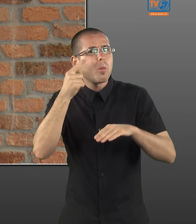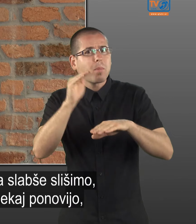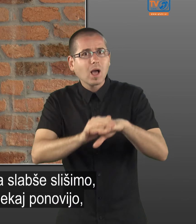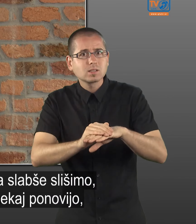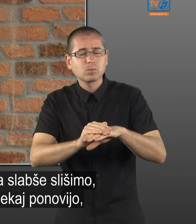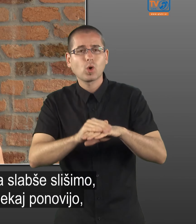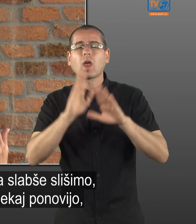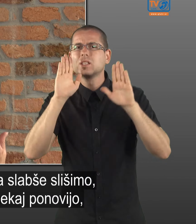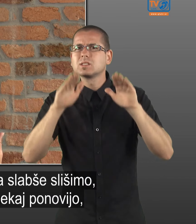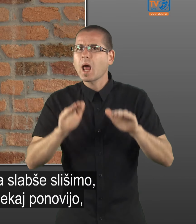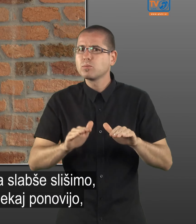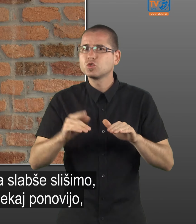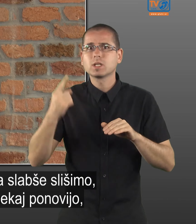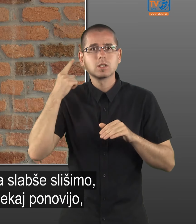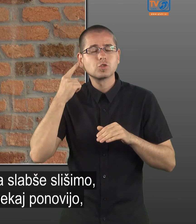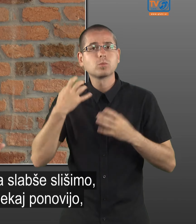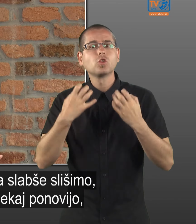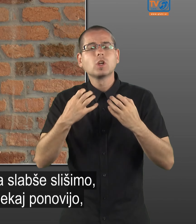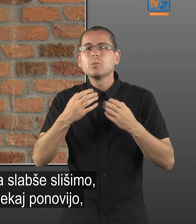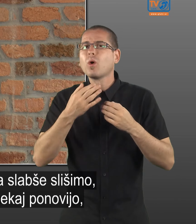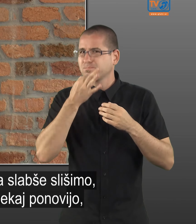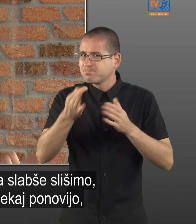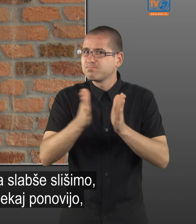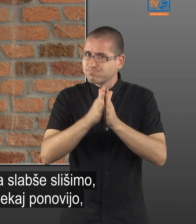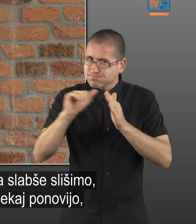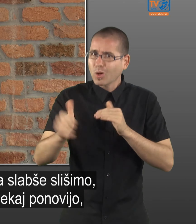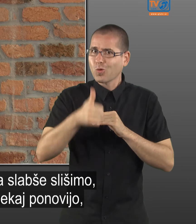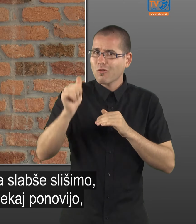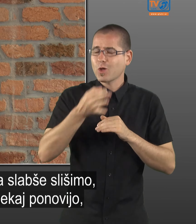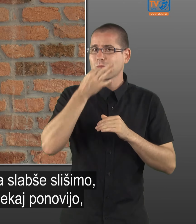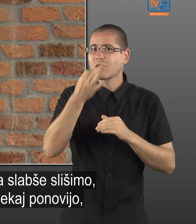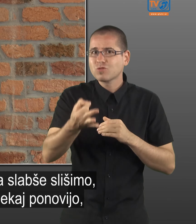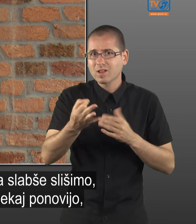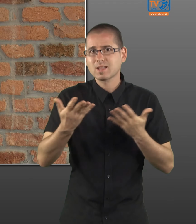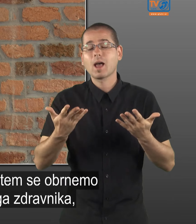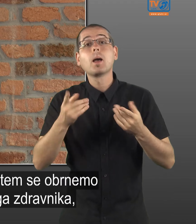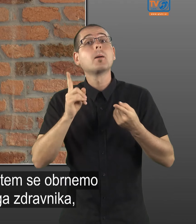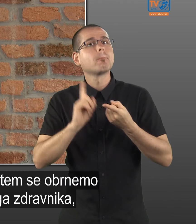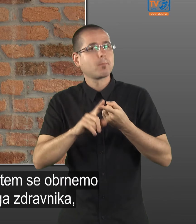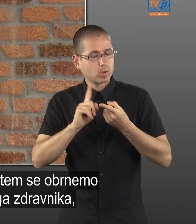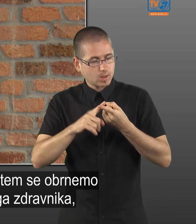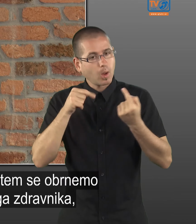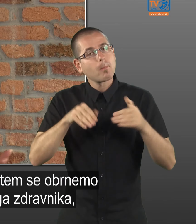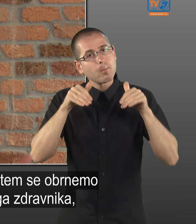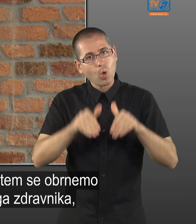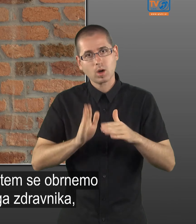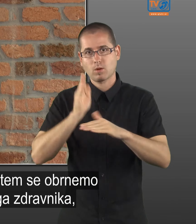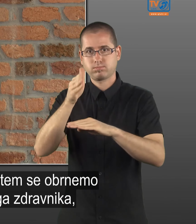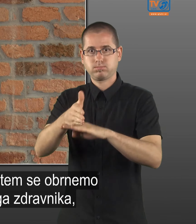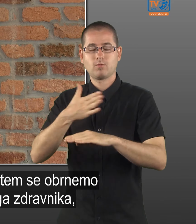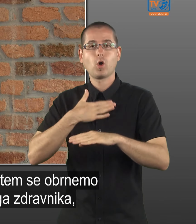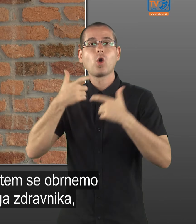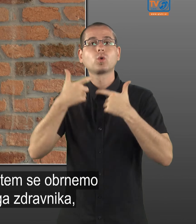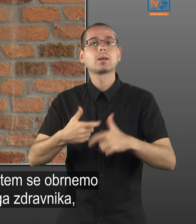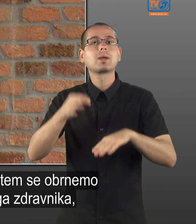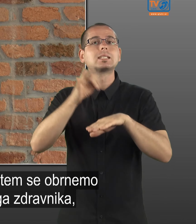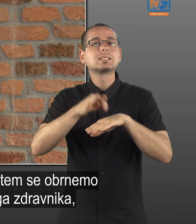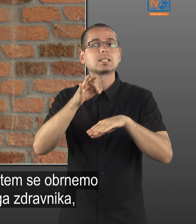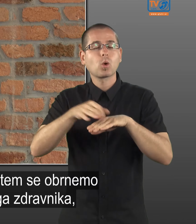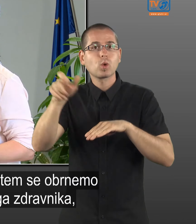razumemo ljudi, kadar opazimo, da slabši slišimo, da želimo, da nam ljudi ponovijo vprašanja ali kar koli, potem